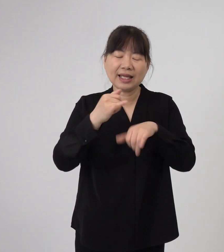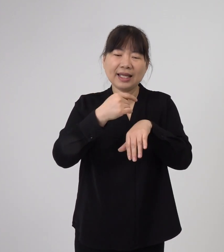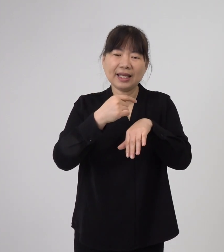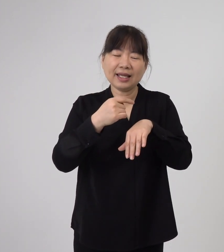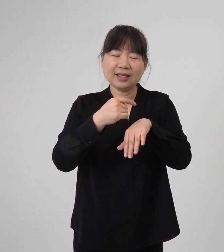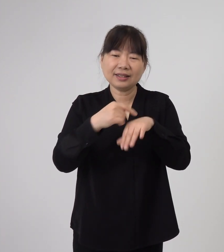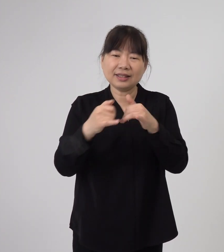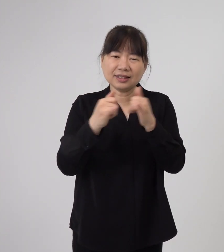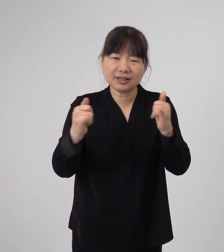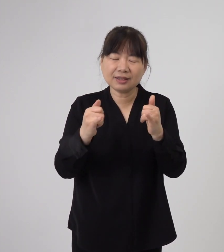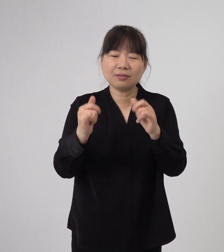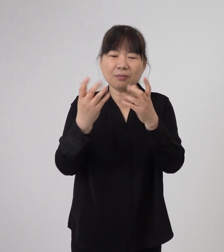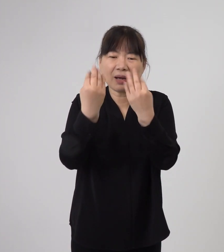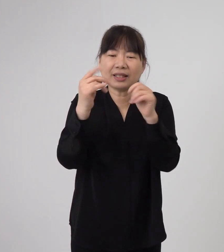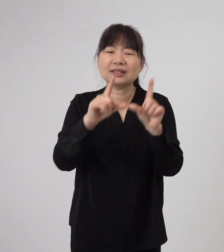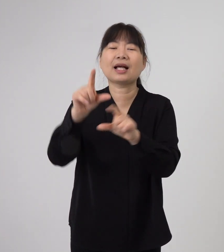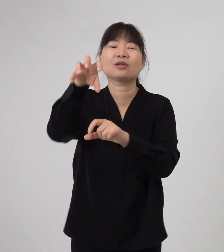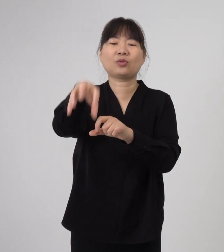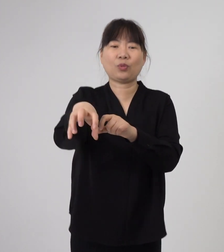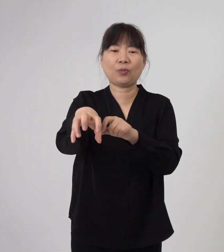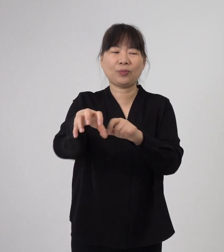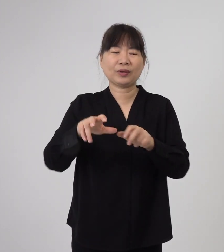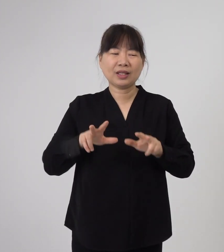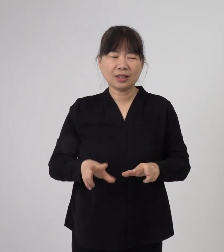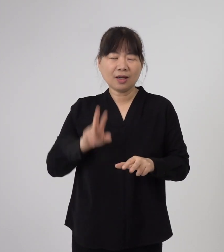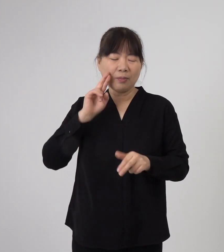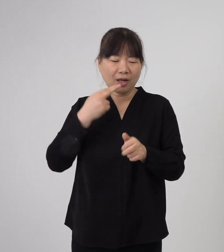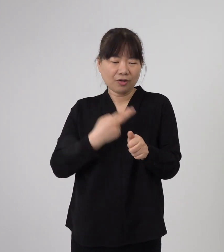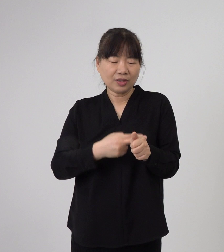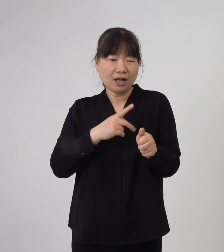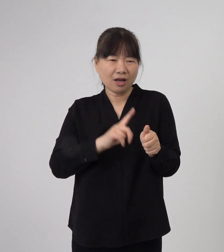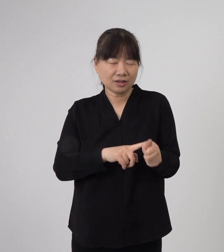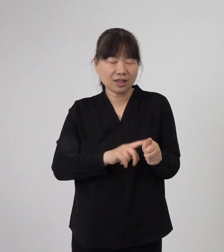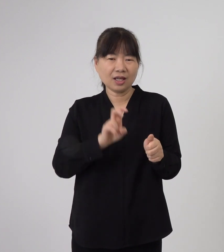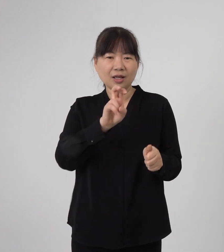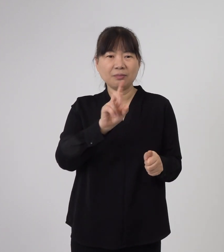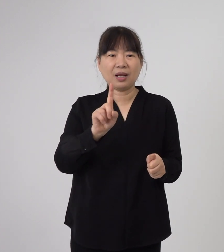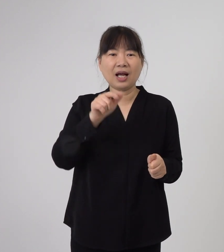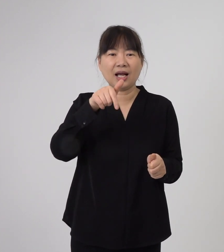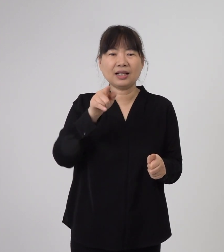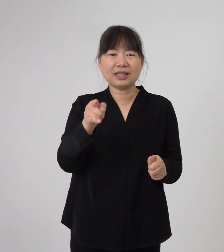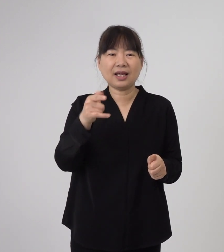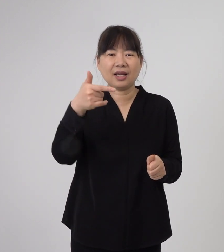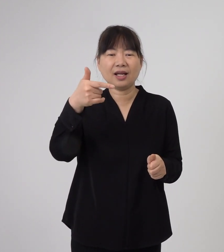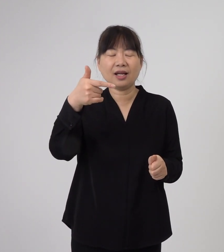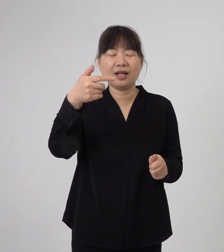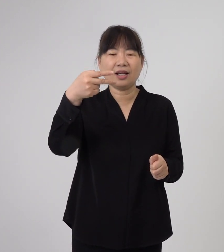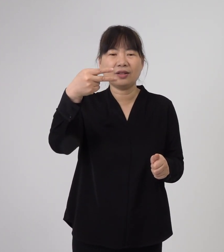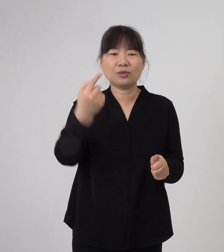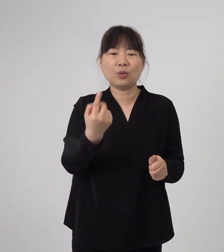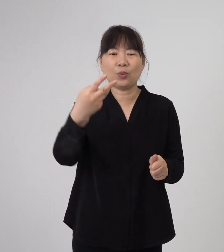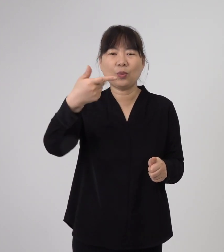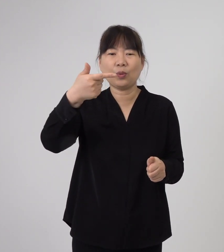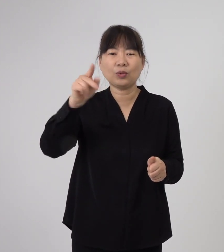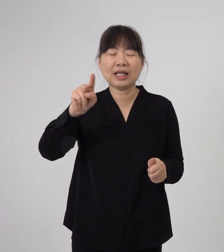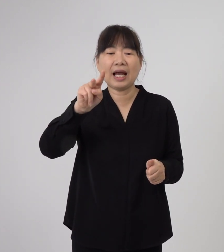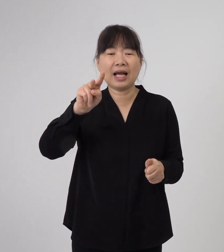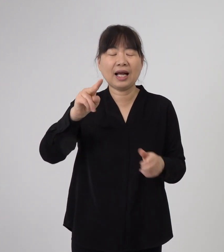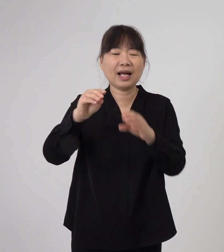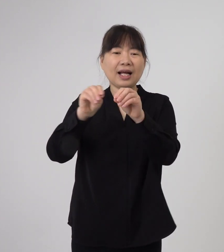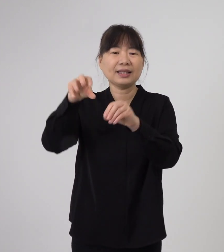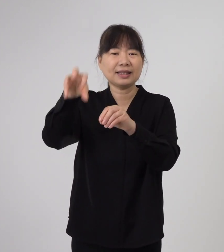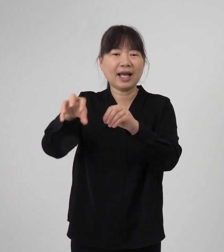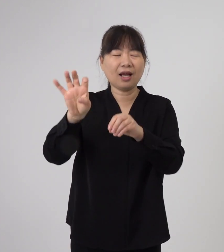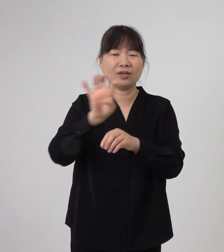행로를 꺾지 않아요. 왜? 바울은 지금 하나님에 의해서 마게도냐 땅, 지금의 유럽 쪽으로 하나님이 계획을 갖고